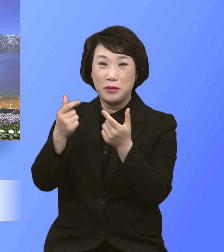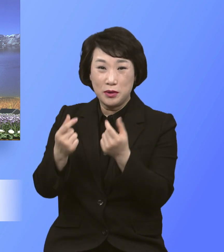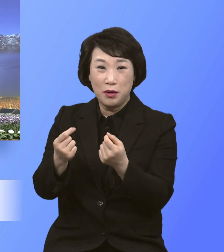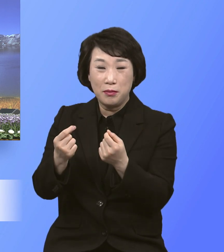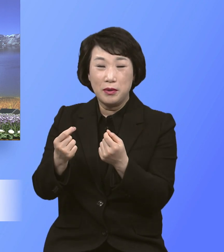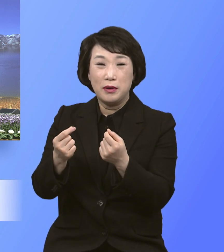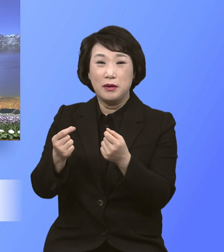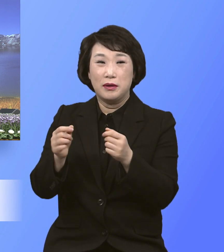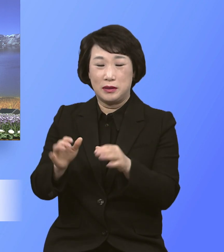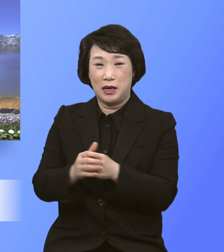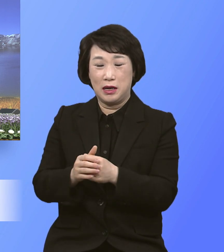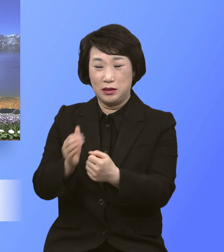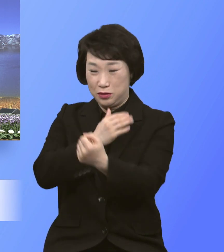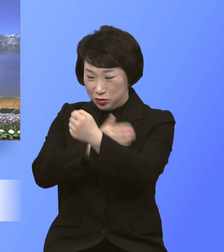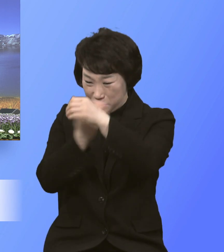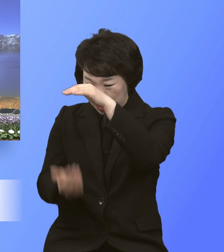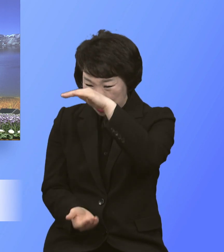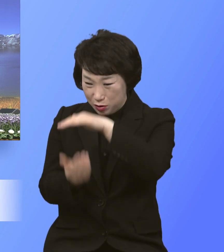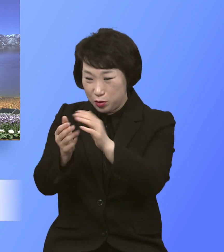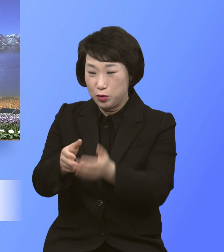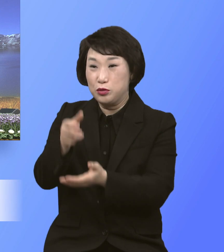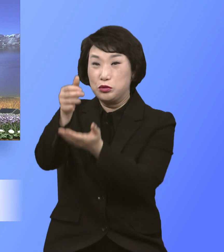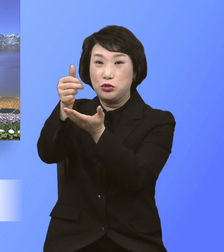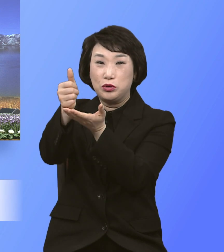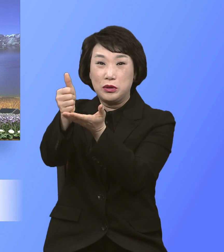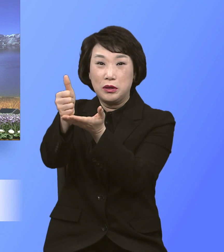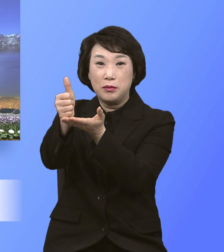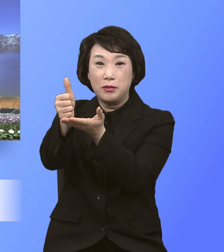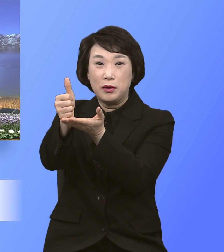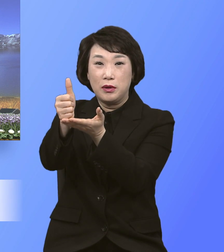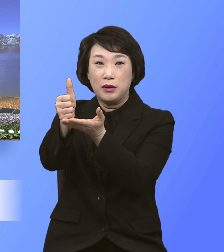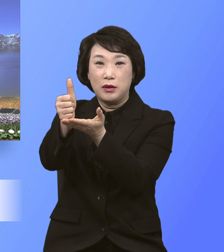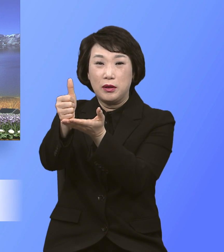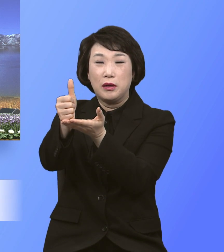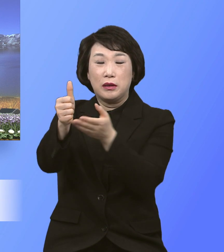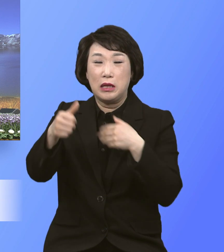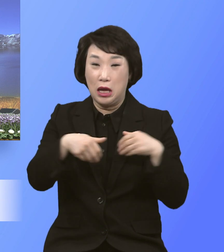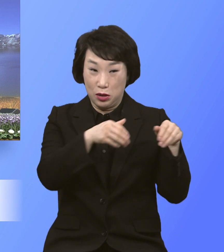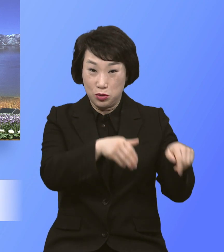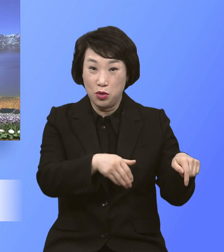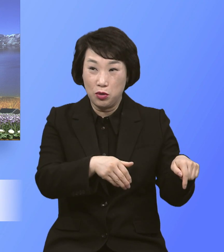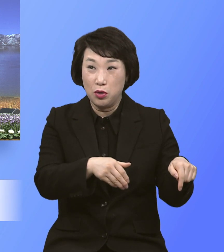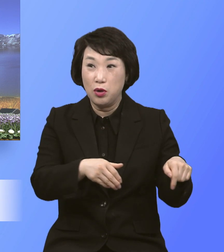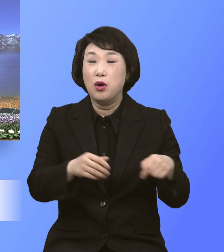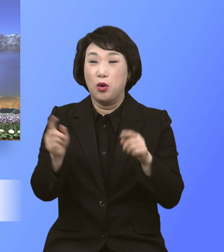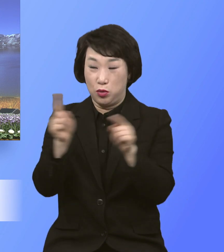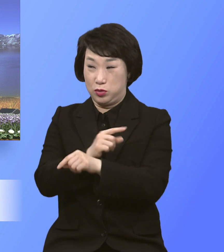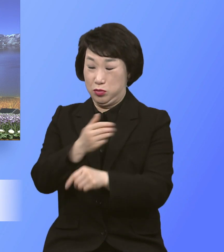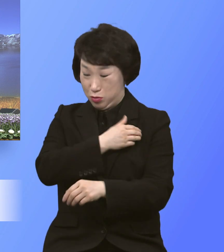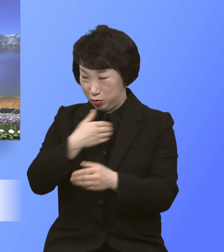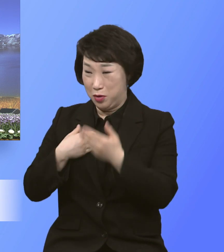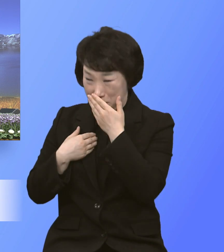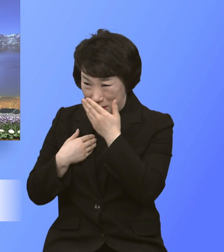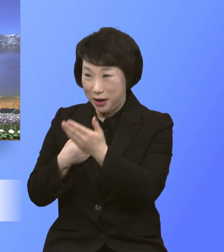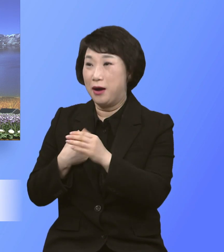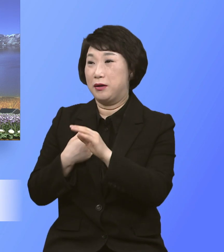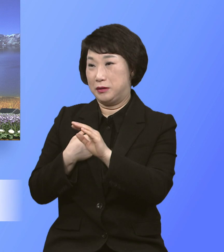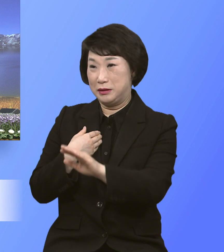예수님같이 전능하신 분이 내 하인을 능히 고칠 수 있는